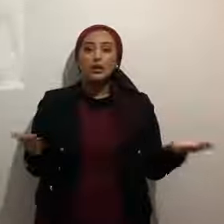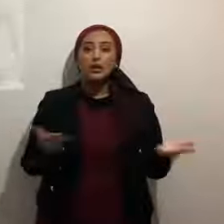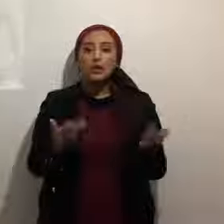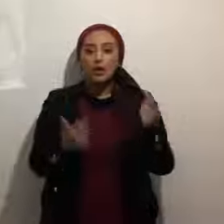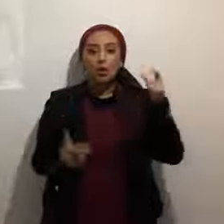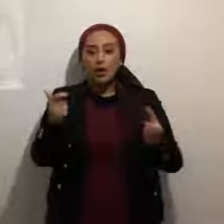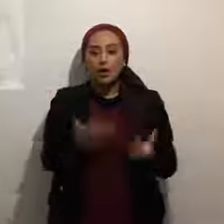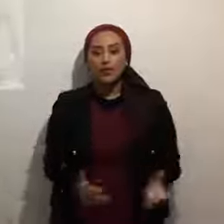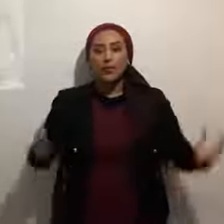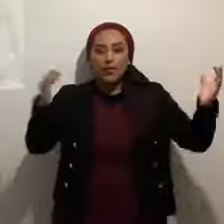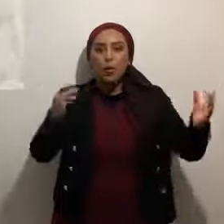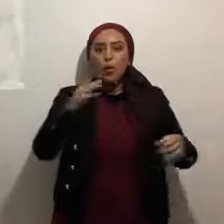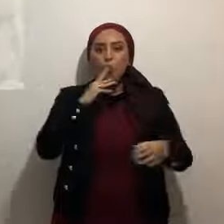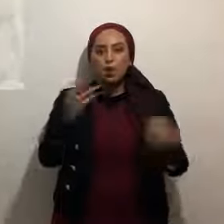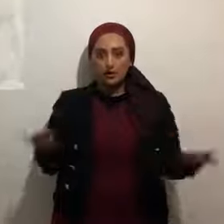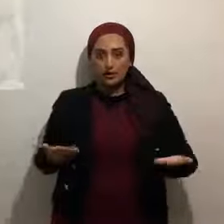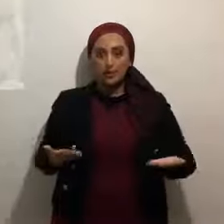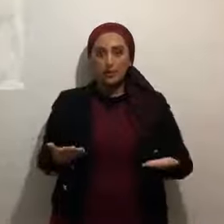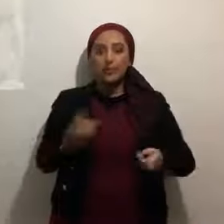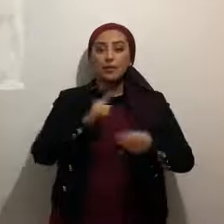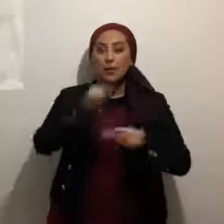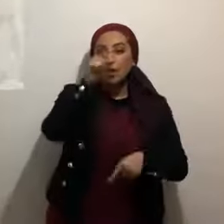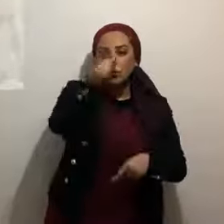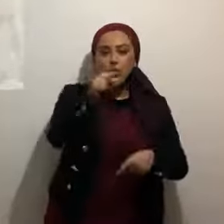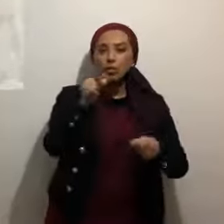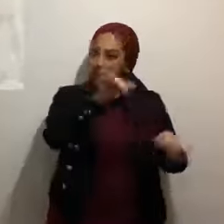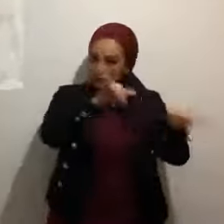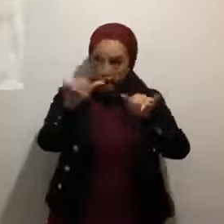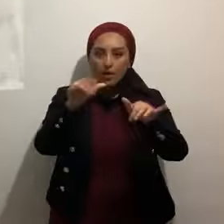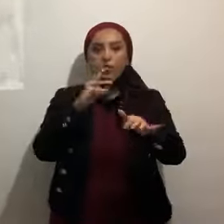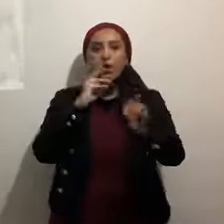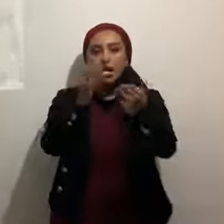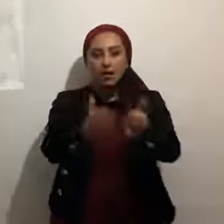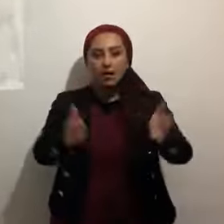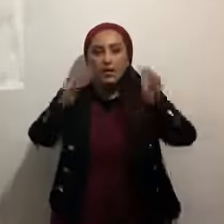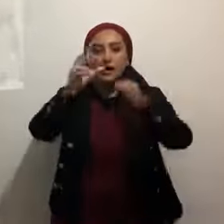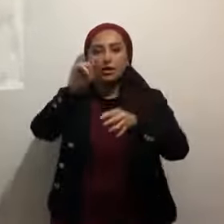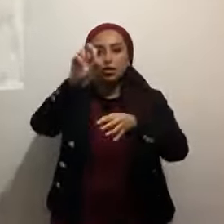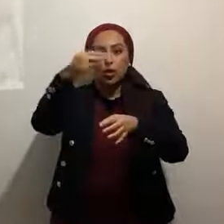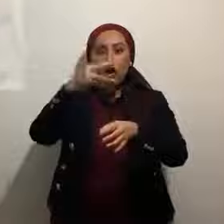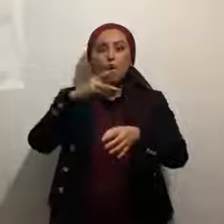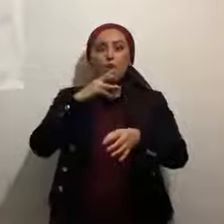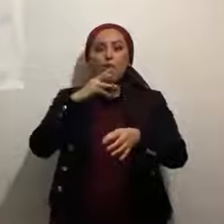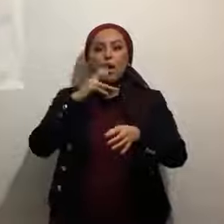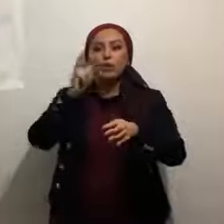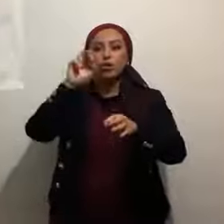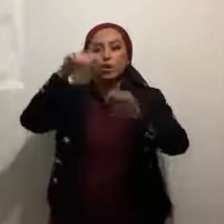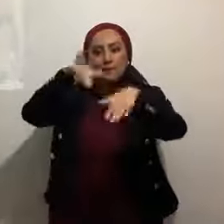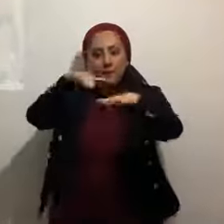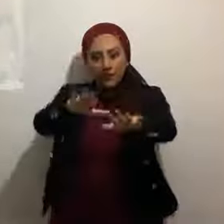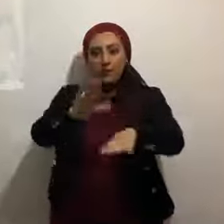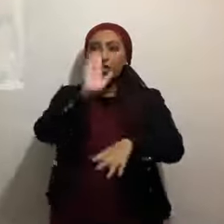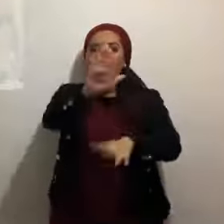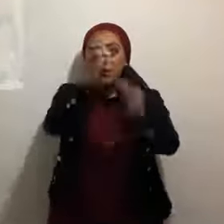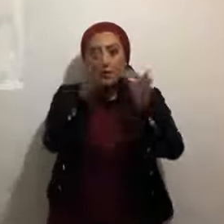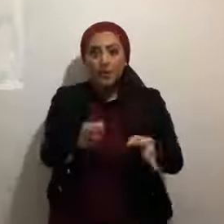grande, pero tú eres un pozo también de la Torá, del agua de la Torá, y de ti depende si persistes